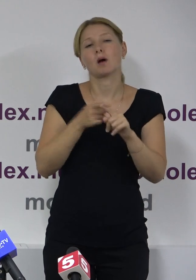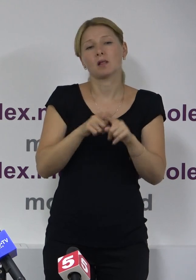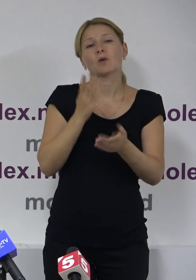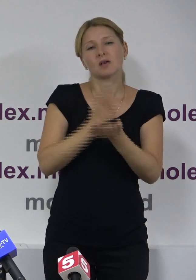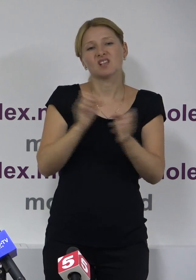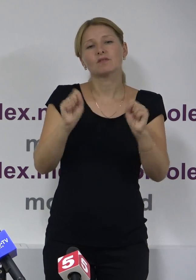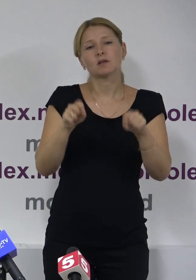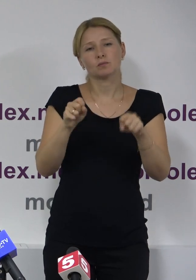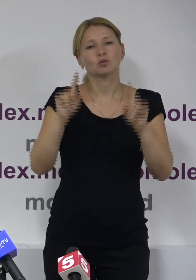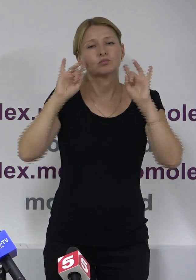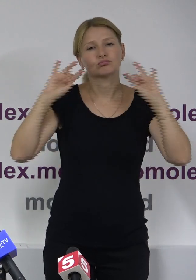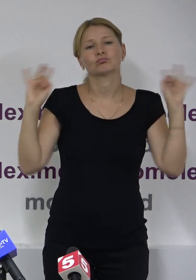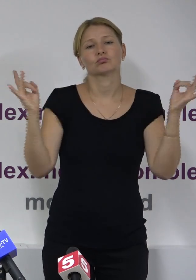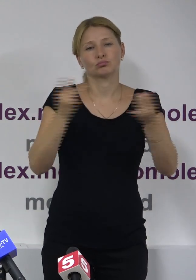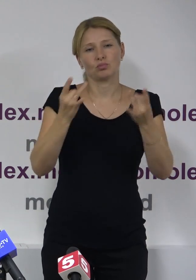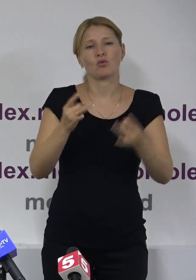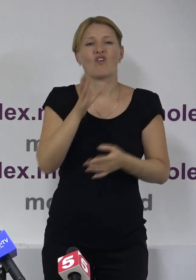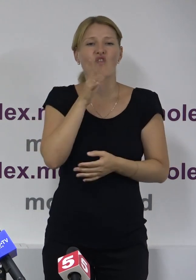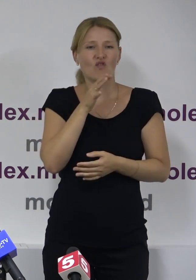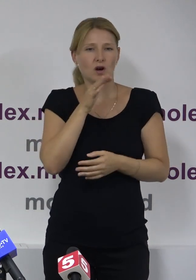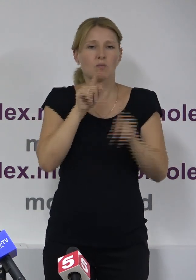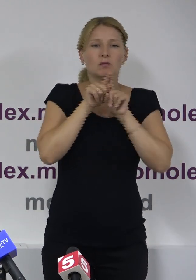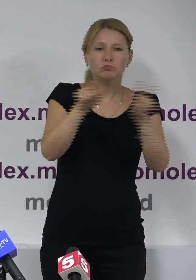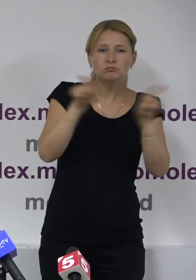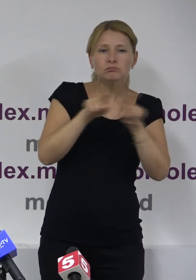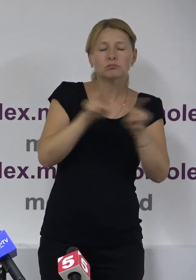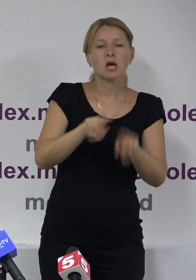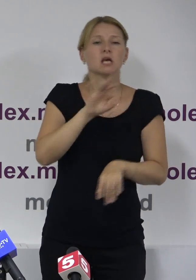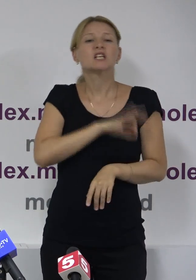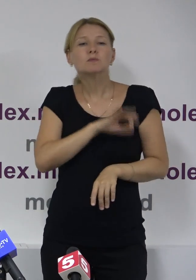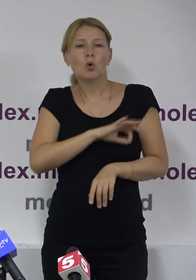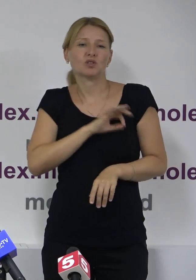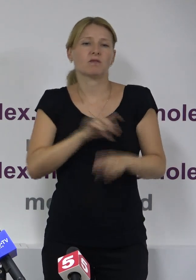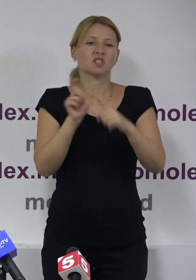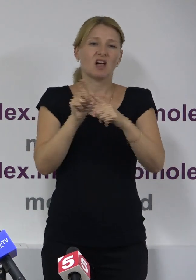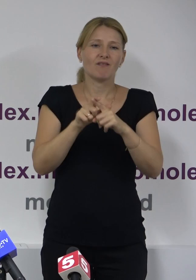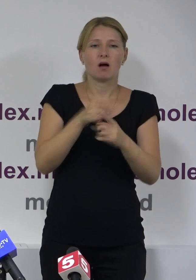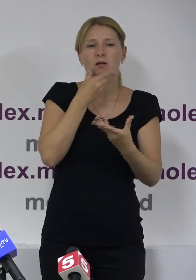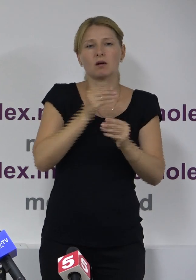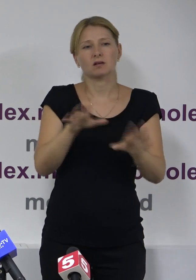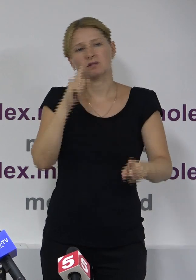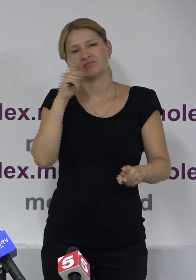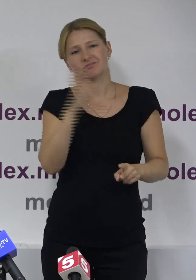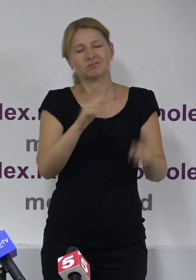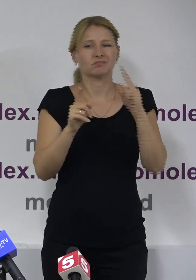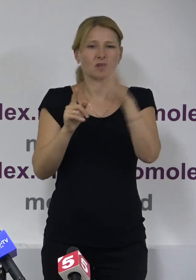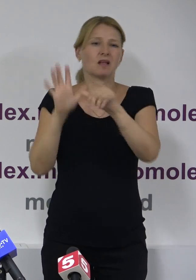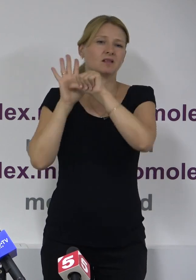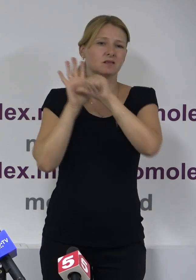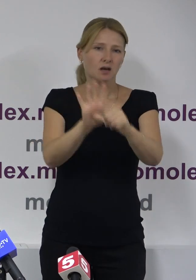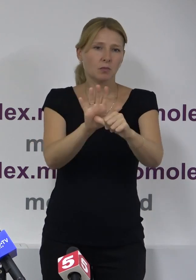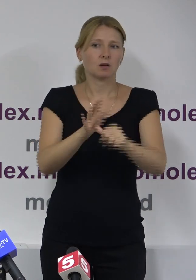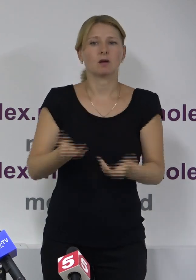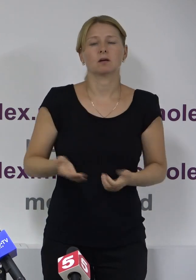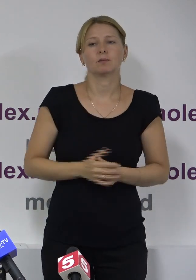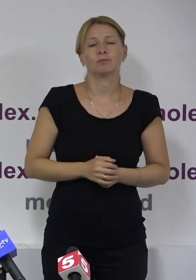de acutizare de regulă în campaniile electorale a utilizării discursului de ură și instigare la discriminare.